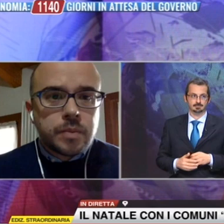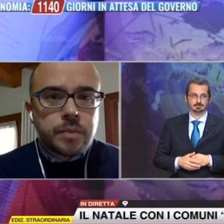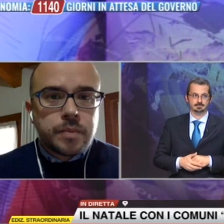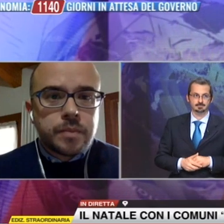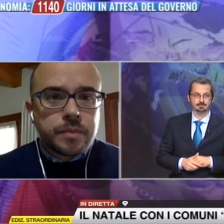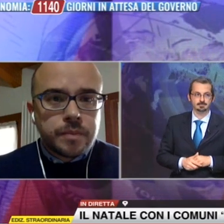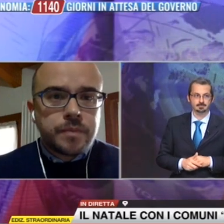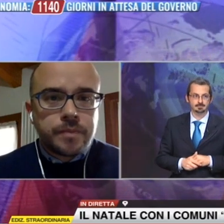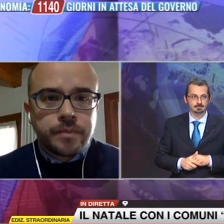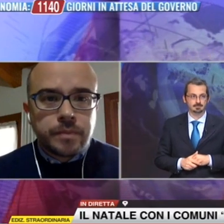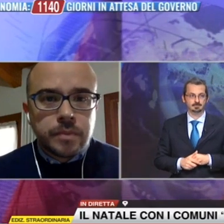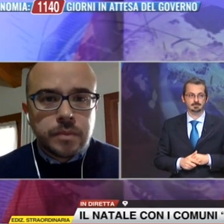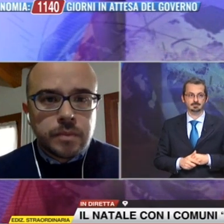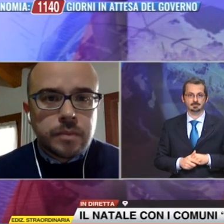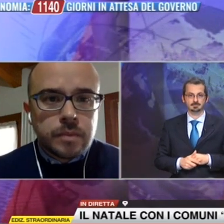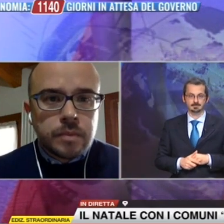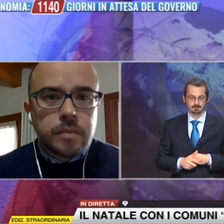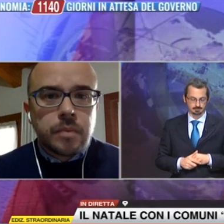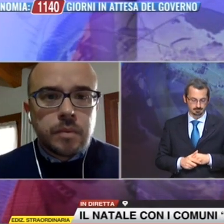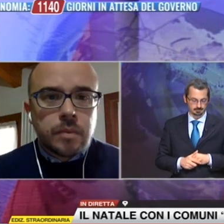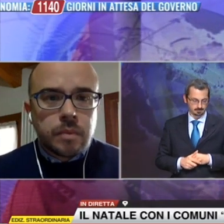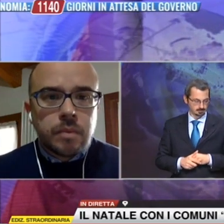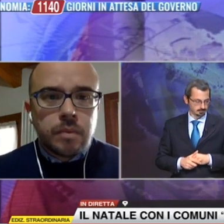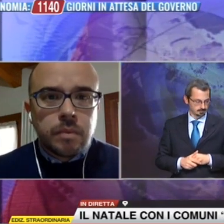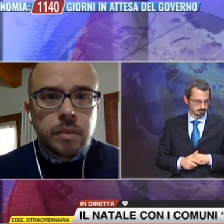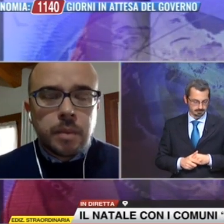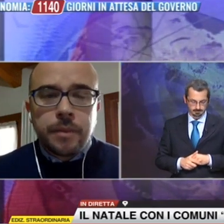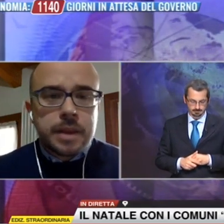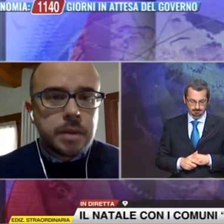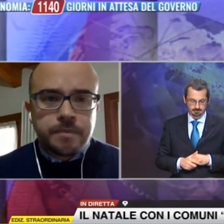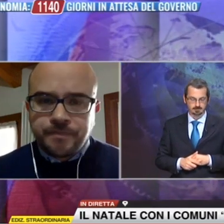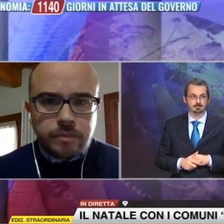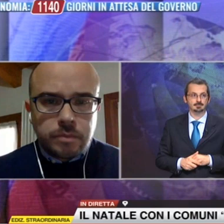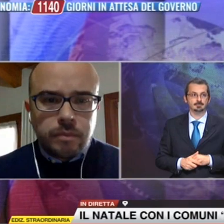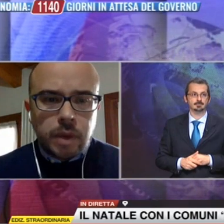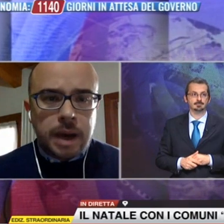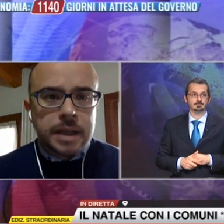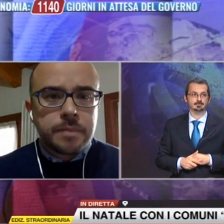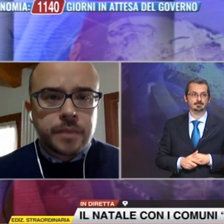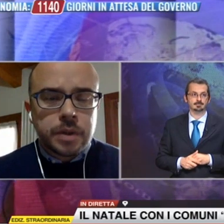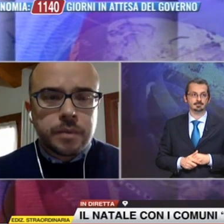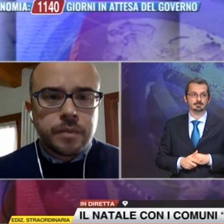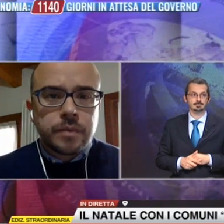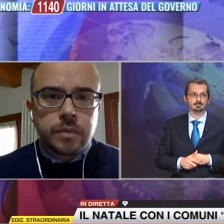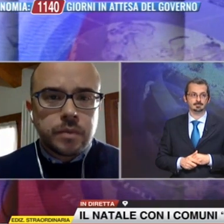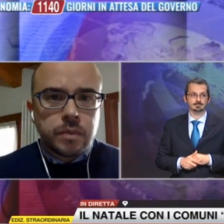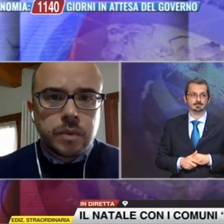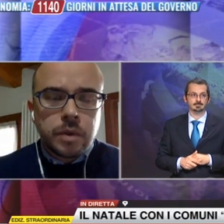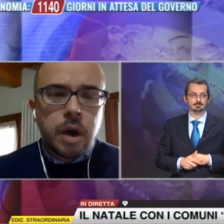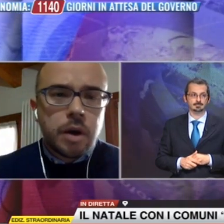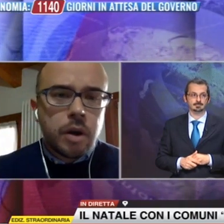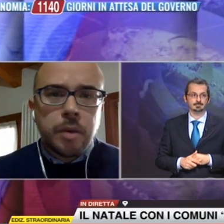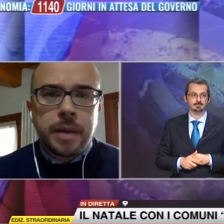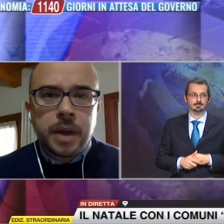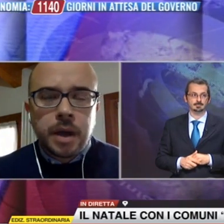che ho sentito prima per la radio essere molto critico nei confronti del governo proprio perché non è stato coinvolto. Quindi, guarda, pazienza se lo dice Zaia, ma lo dice